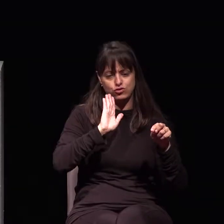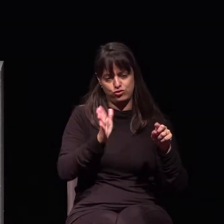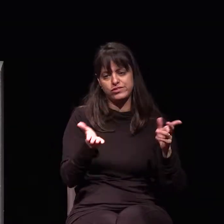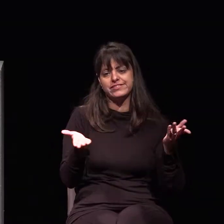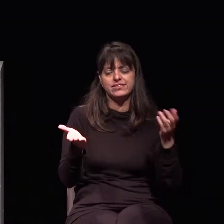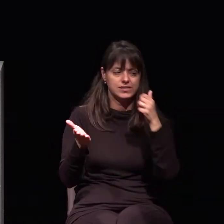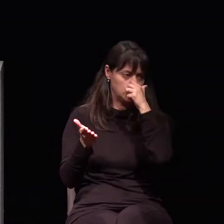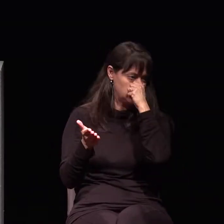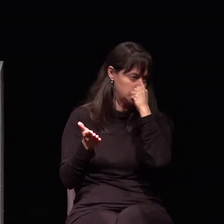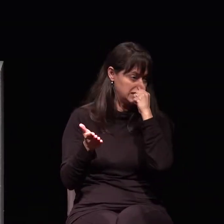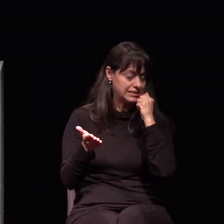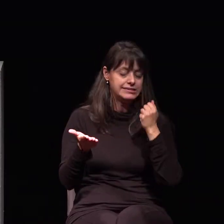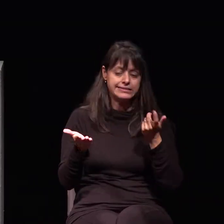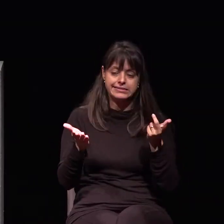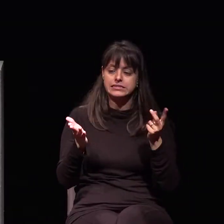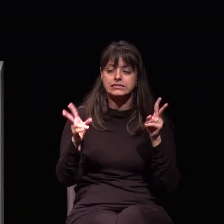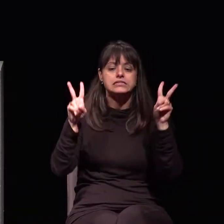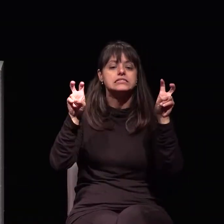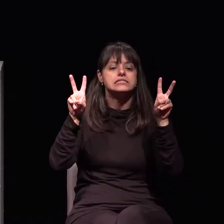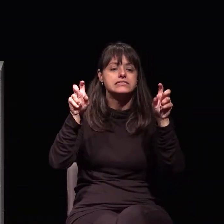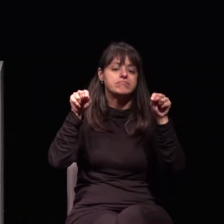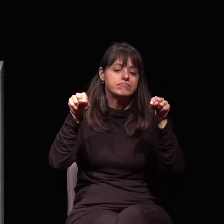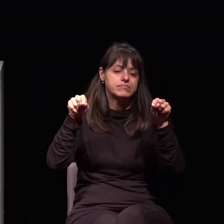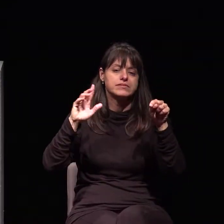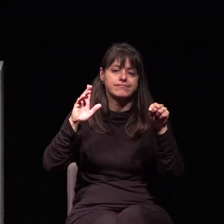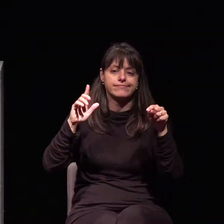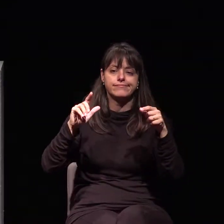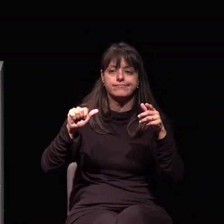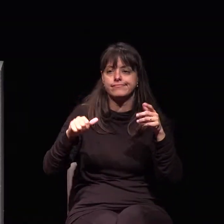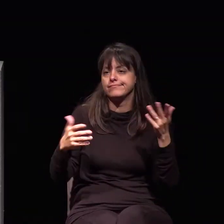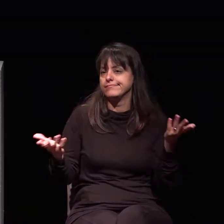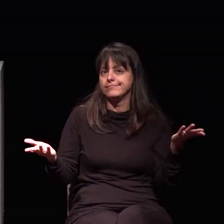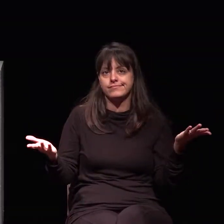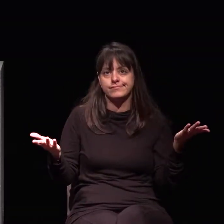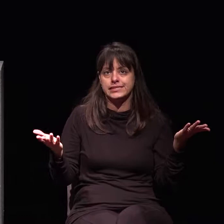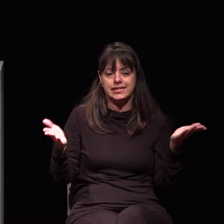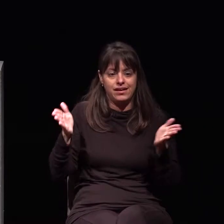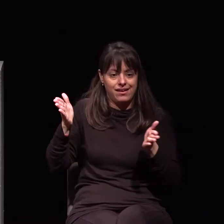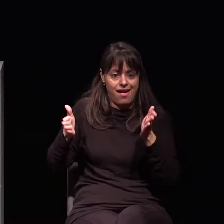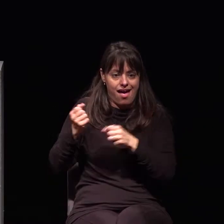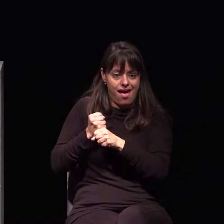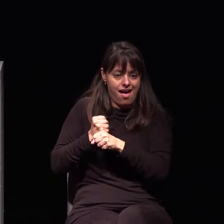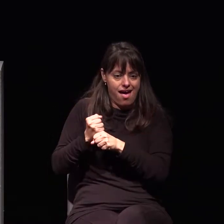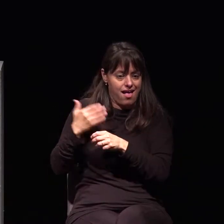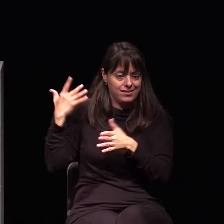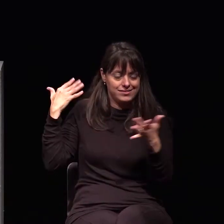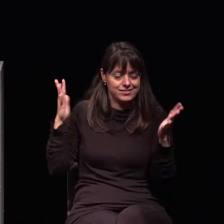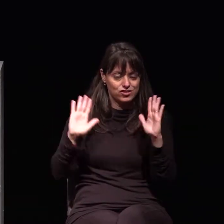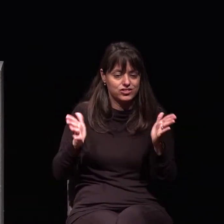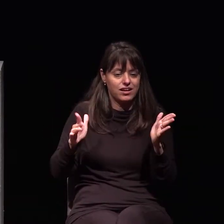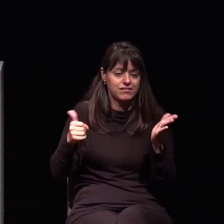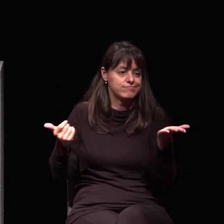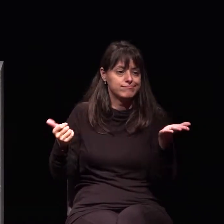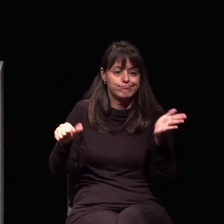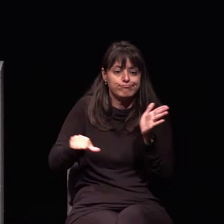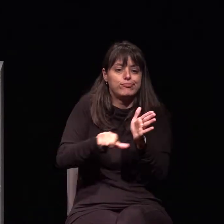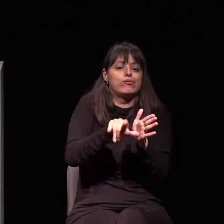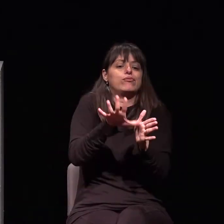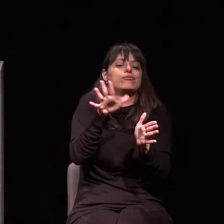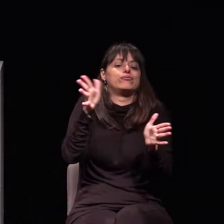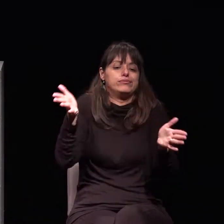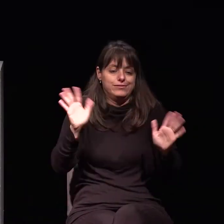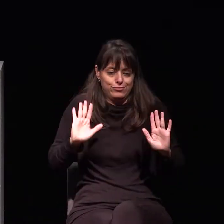falado a respeito desse assunto nesses últimos anos, eu tenho falado